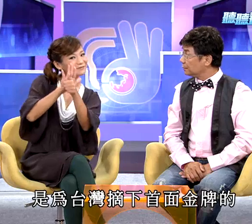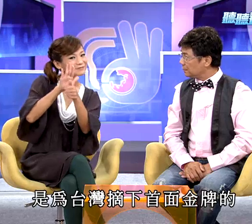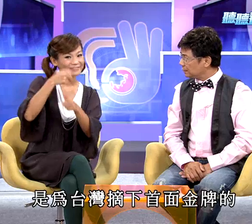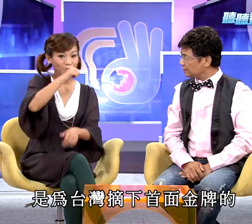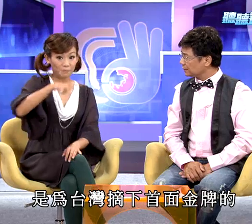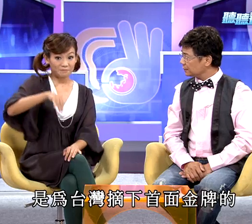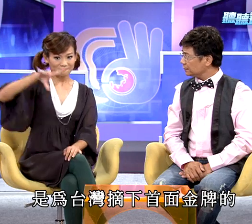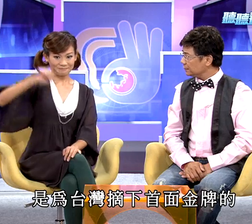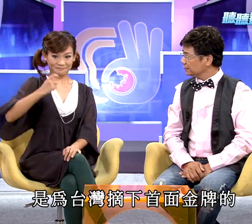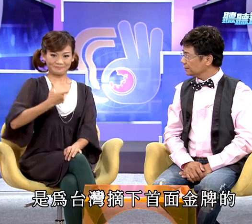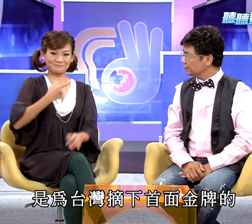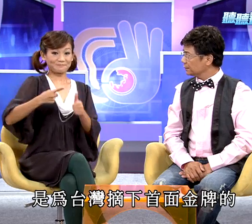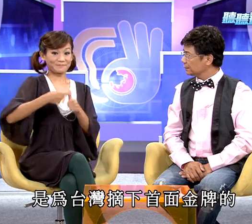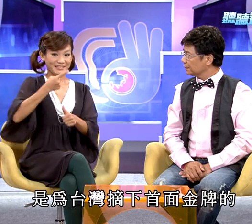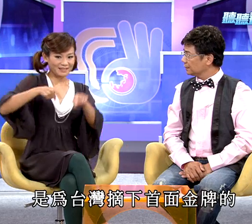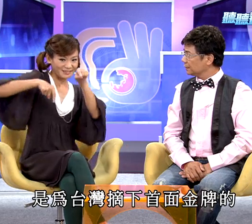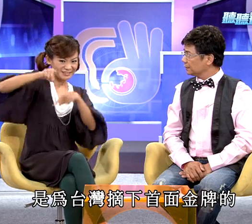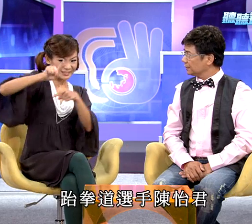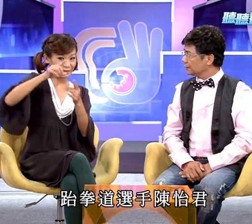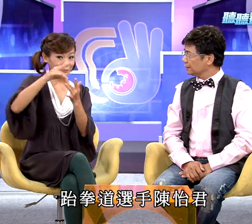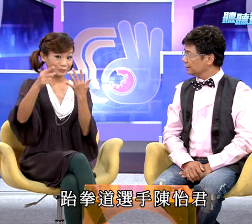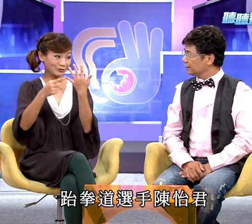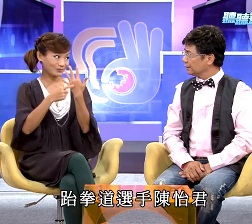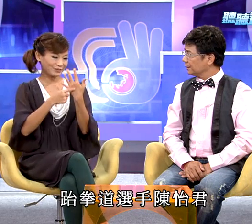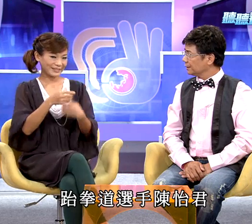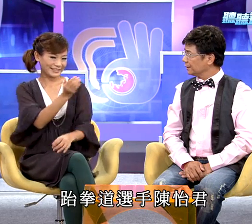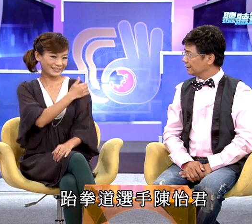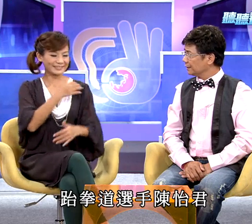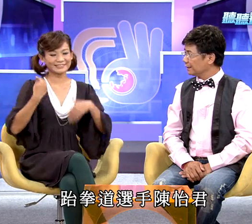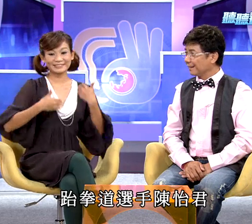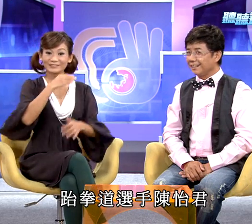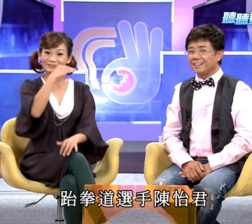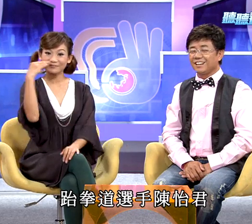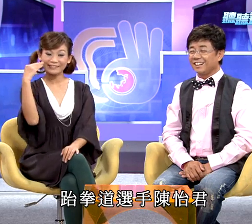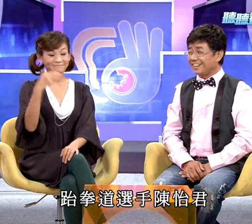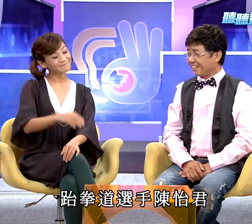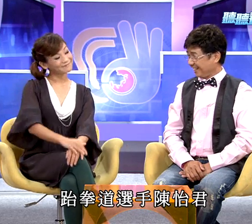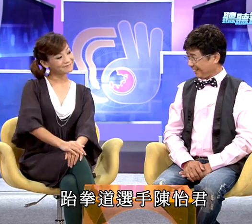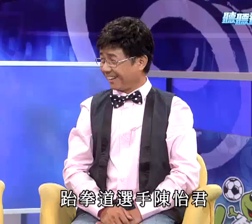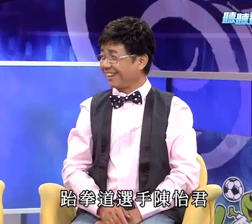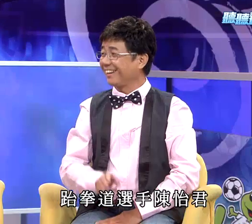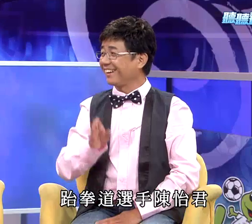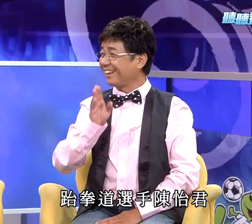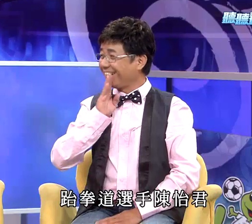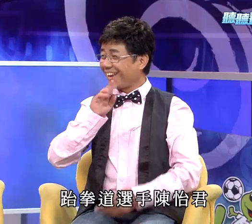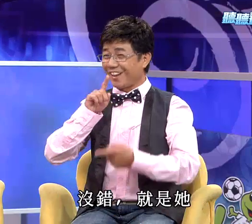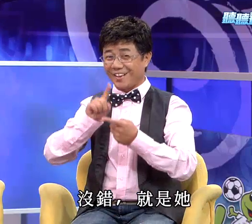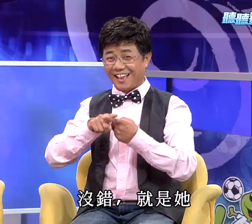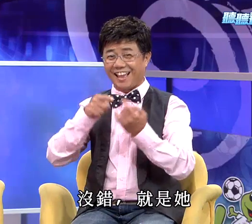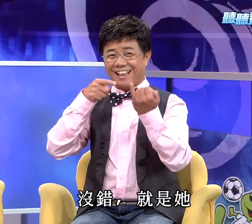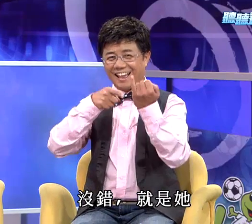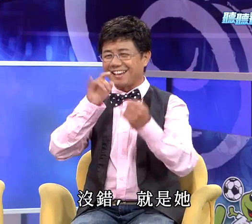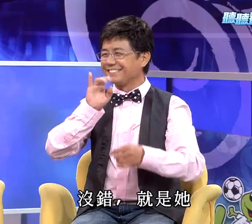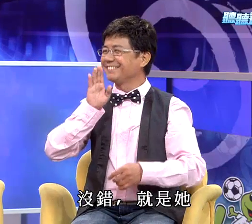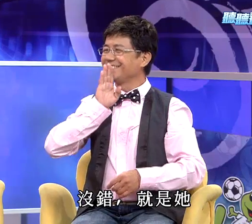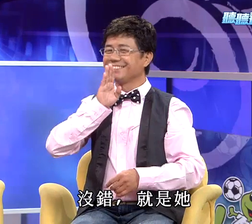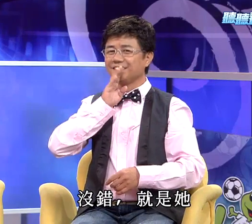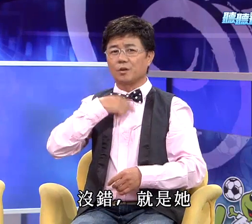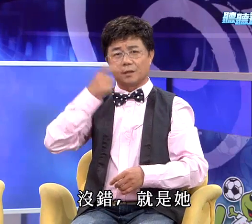台湾摘下首面金牌的跆拳道选手陈怡君。嗯， 没错，就是他。